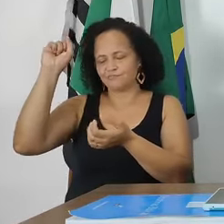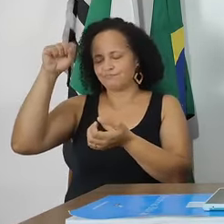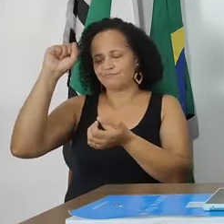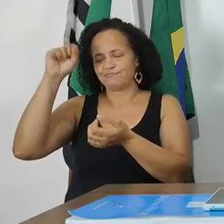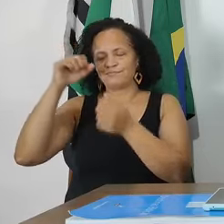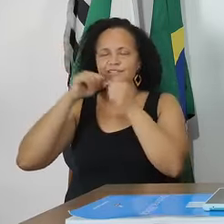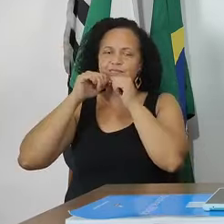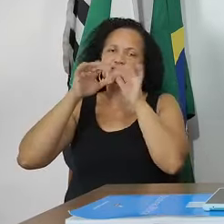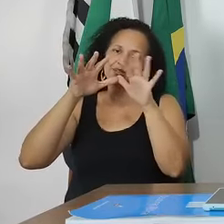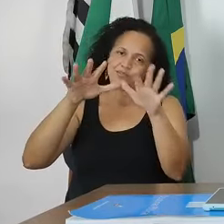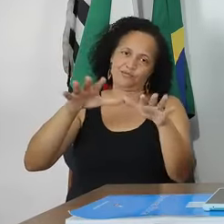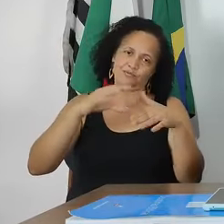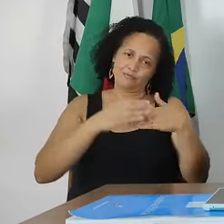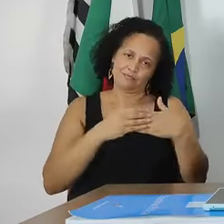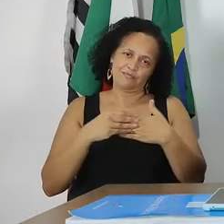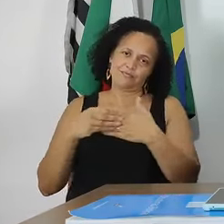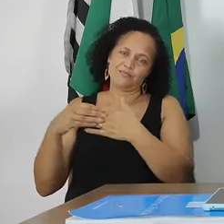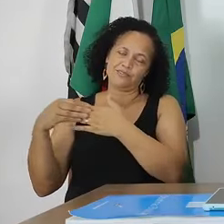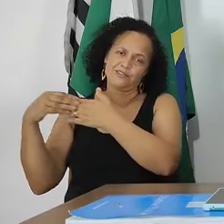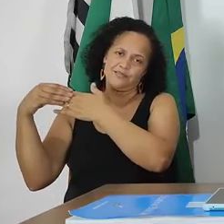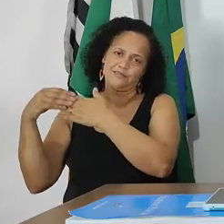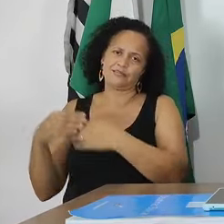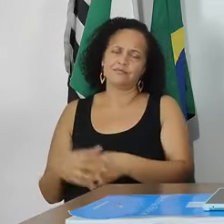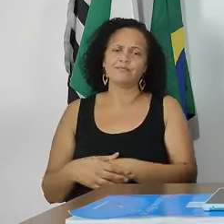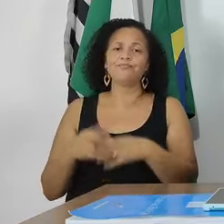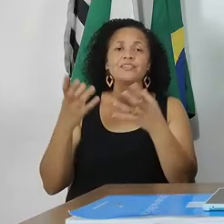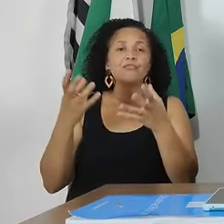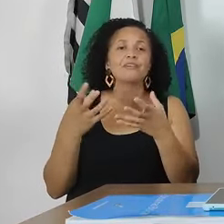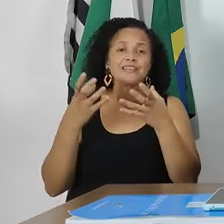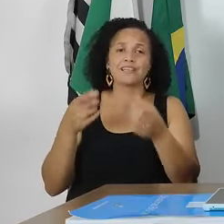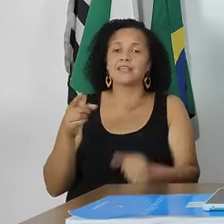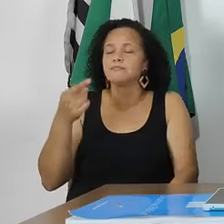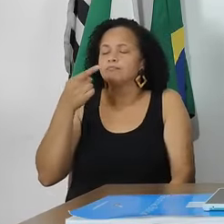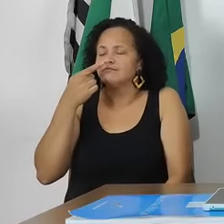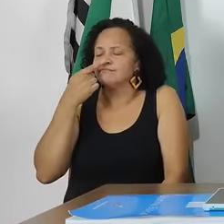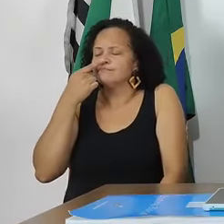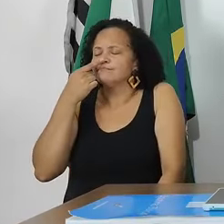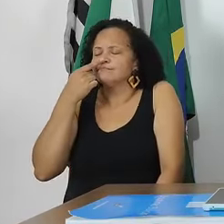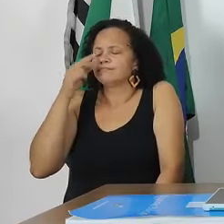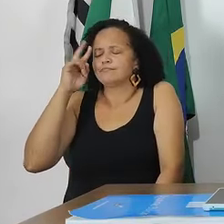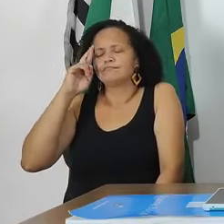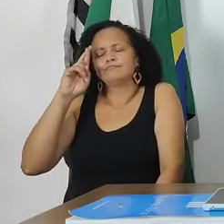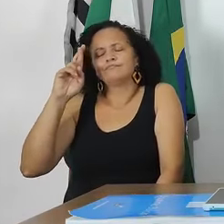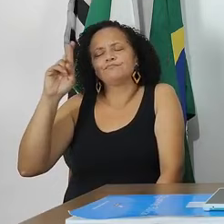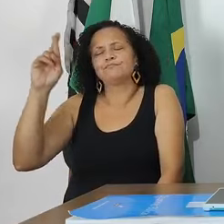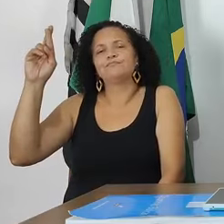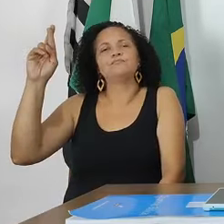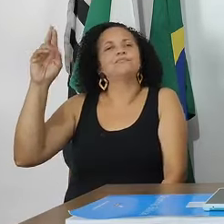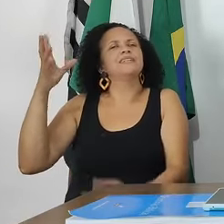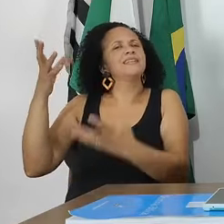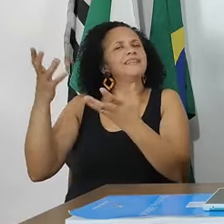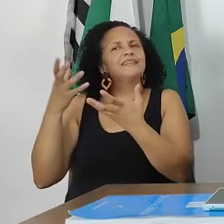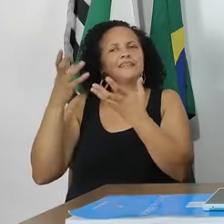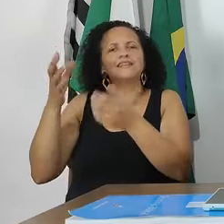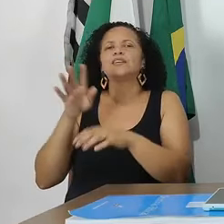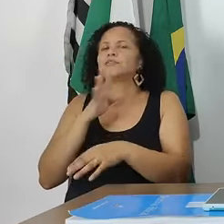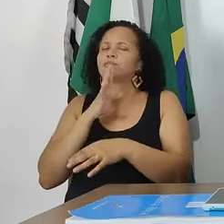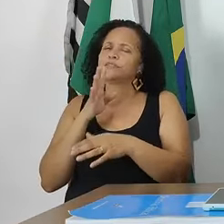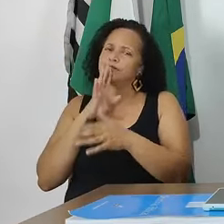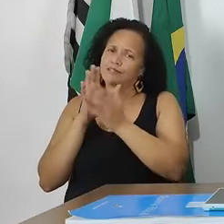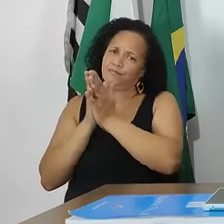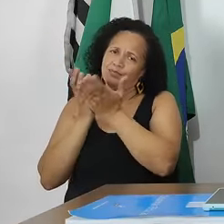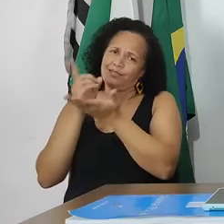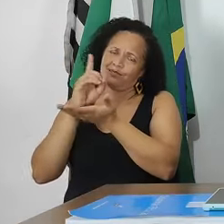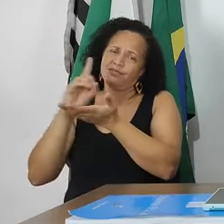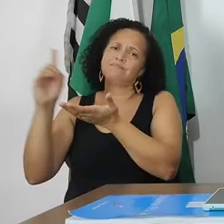direção. Então procure ter mais intimidade com o Senhor, procure se relacionar mais com a palavra, porque foi isso que o